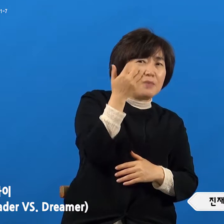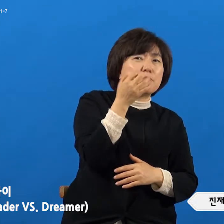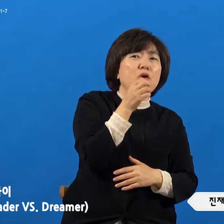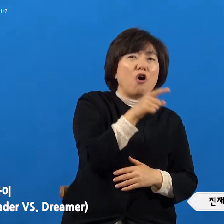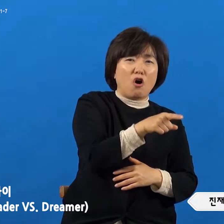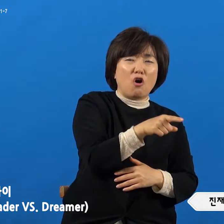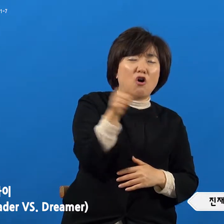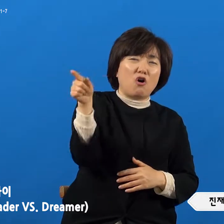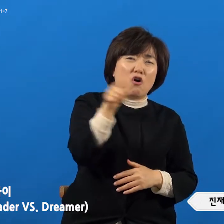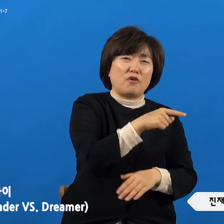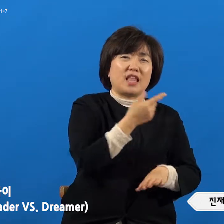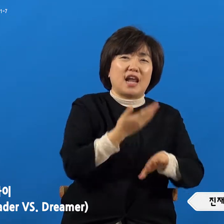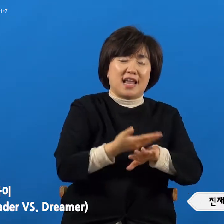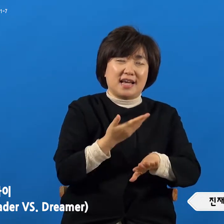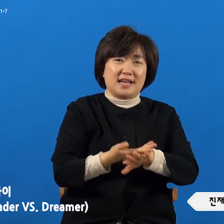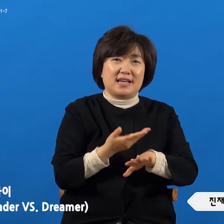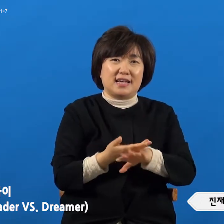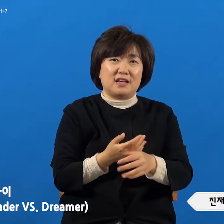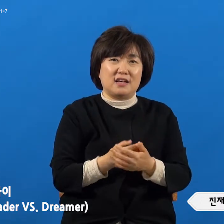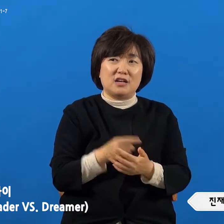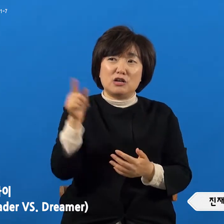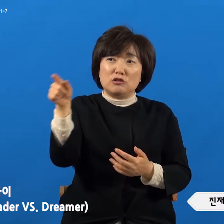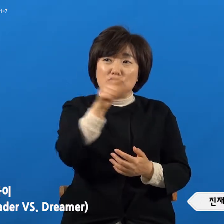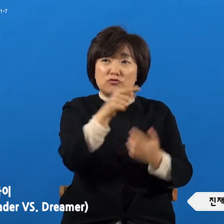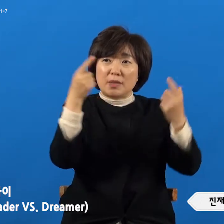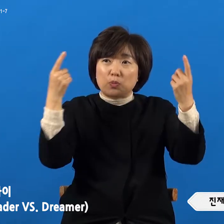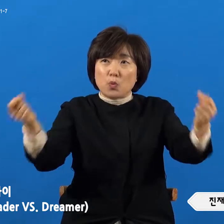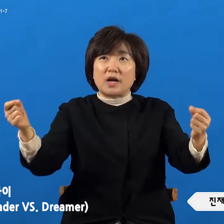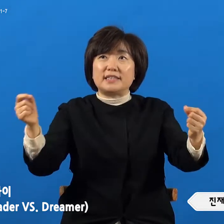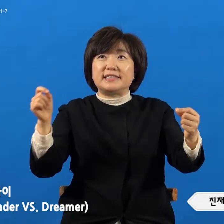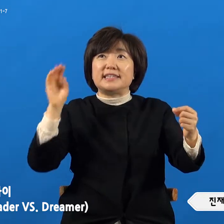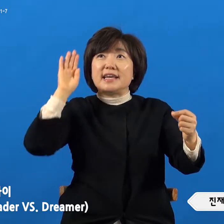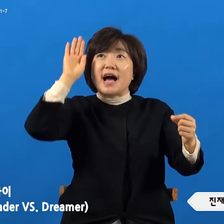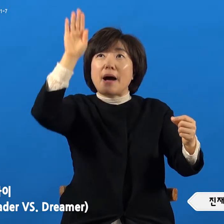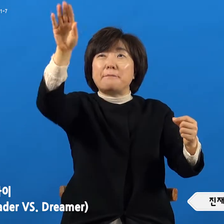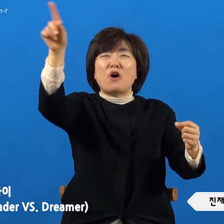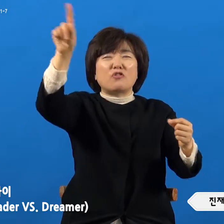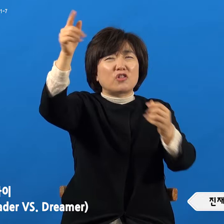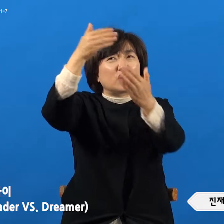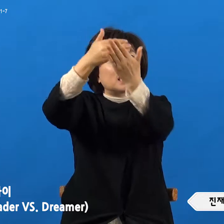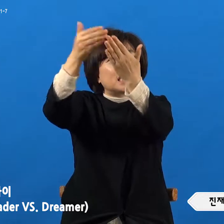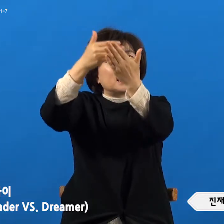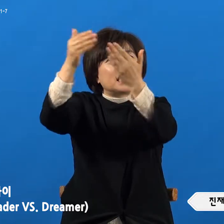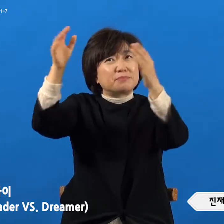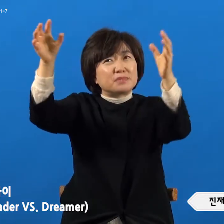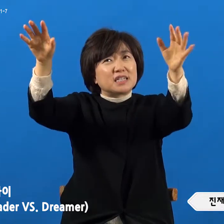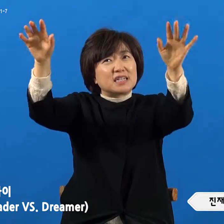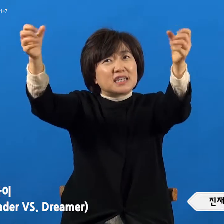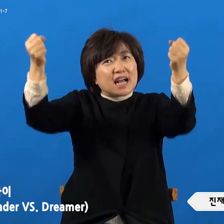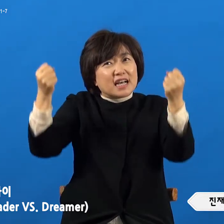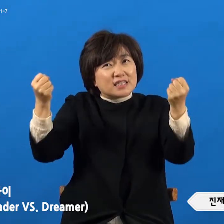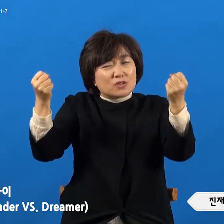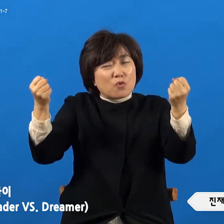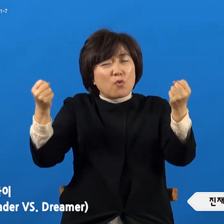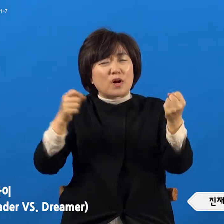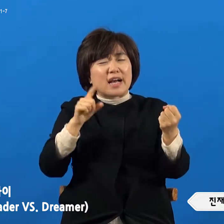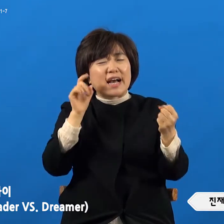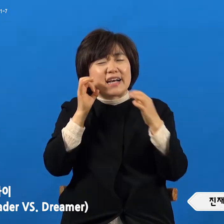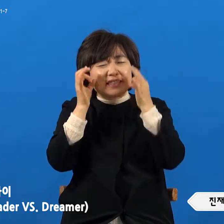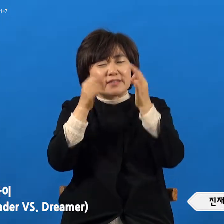무엇일까요? 둘 다 어떤 것들을 향해 그 마음에 그려지는 그림을 간절히 원하는